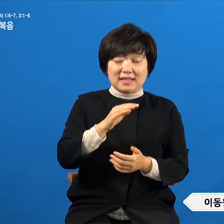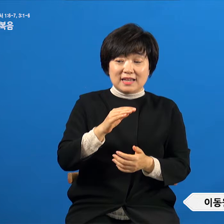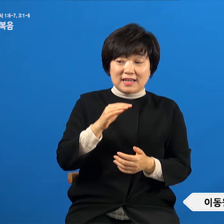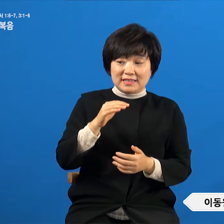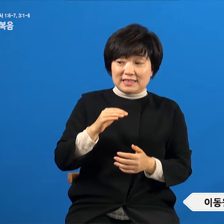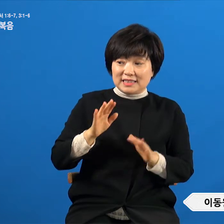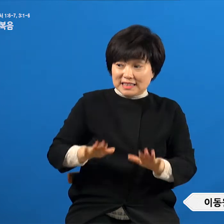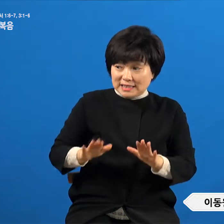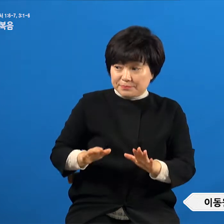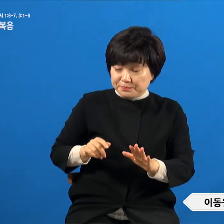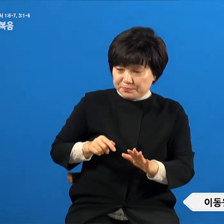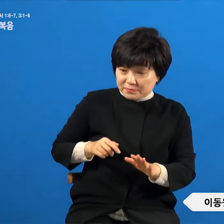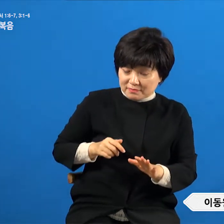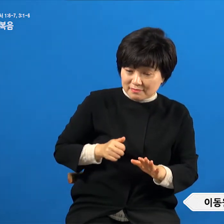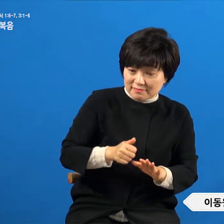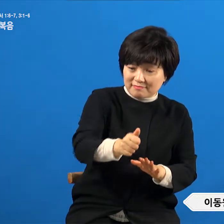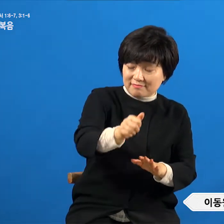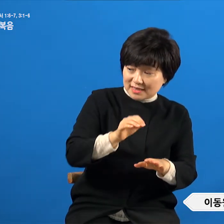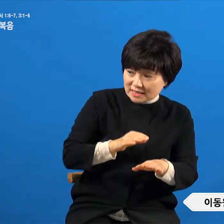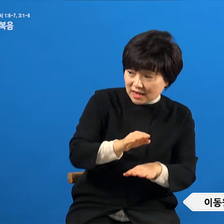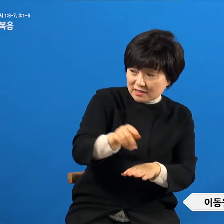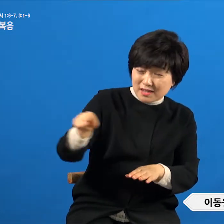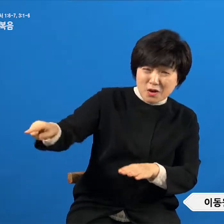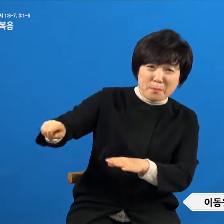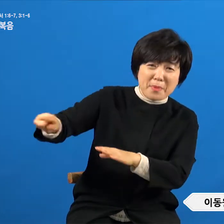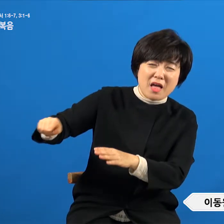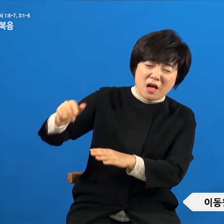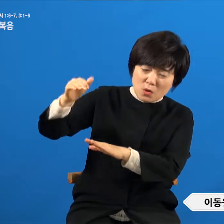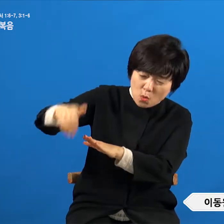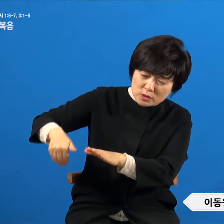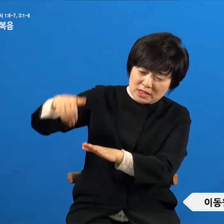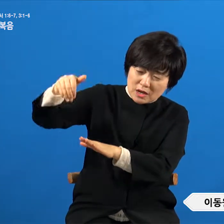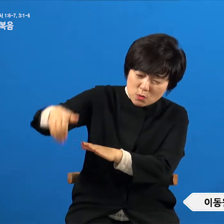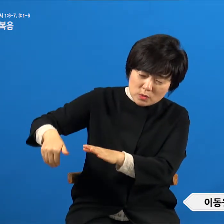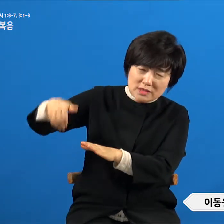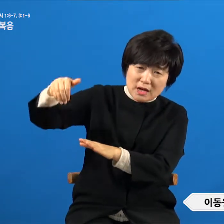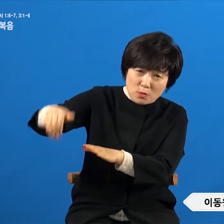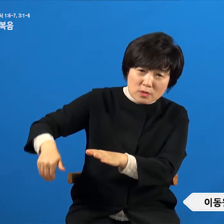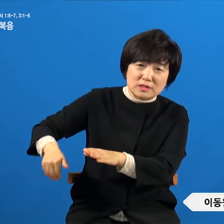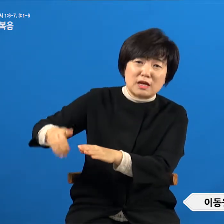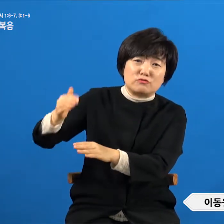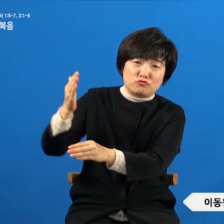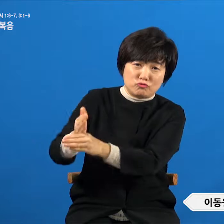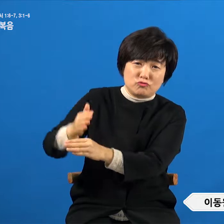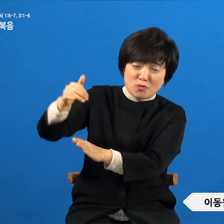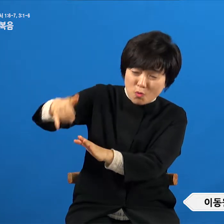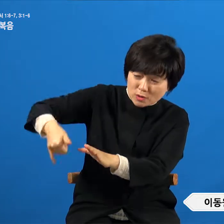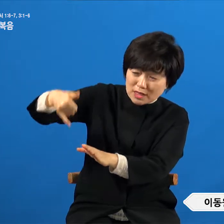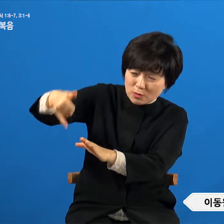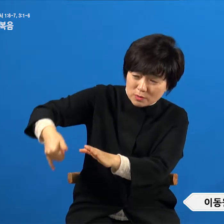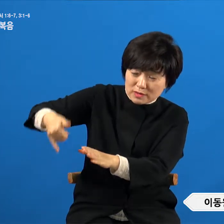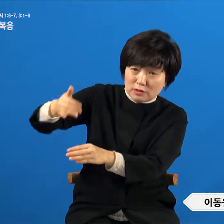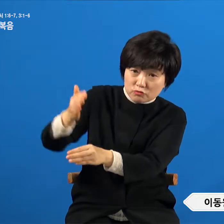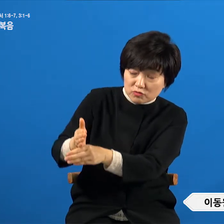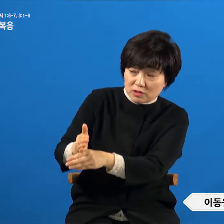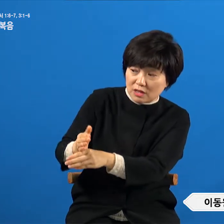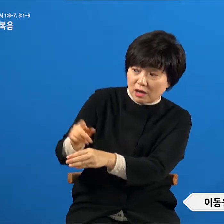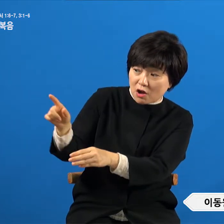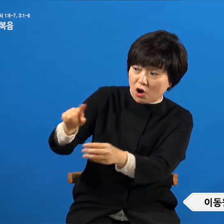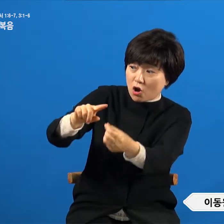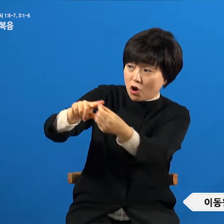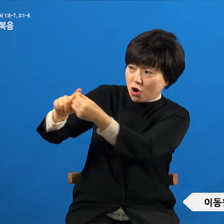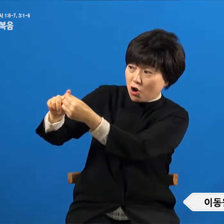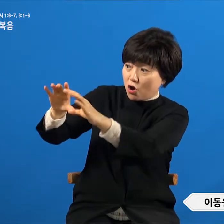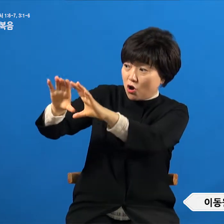곳에 항상 공사 중인 곳이 있었는데, 그래서 우리처럼 공사 중 불편을 드려 죄송합니다. 근데 어느 날 차를 타고 가다